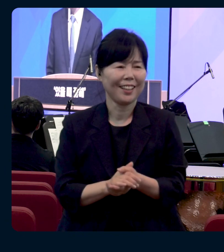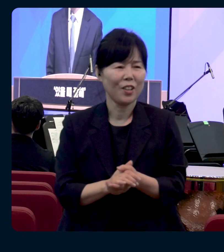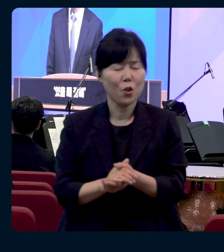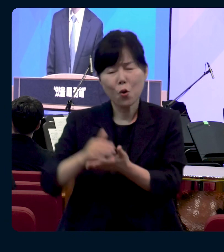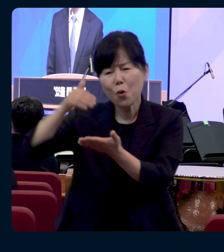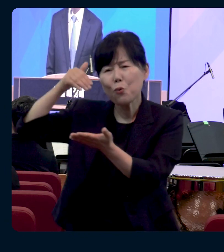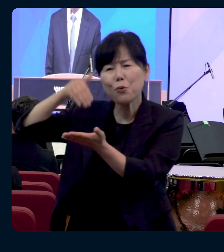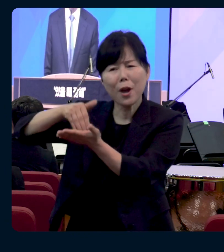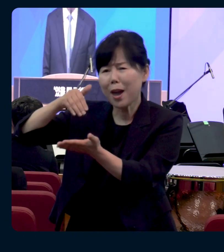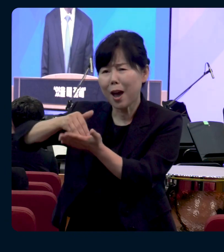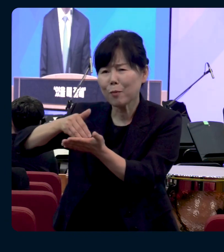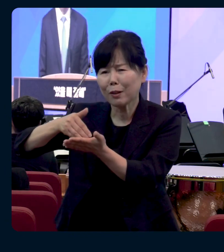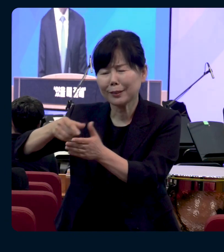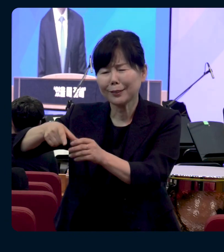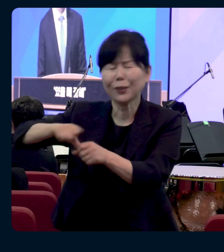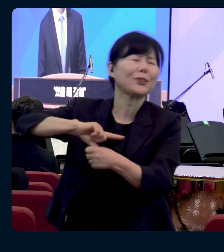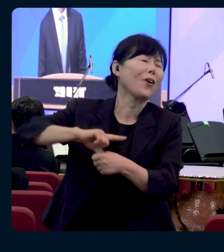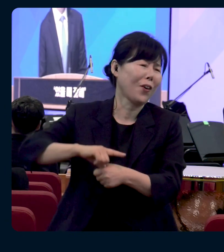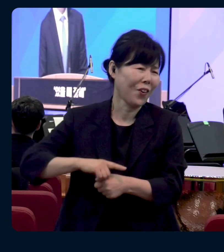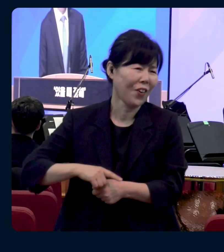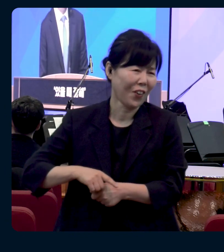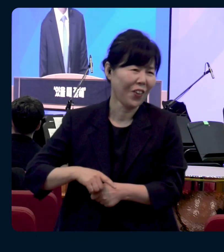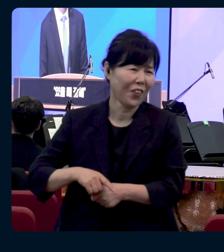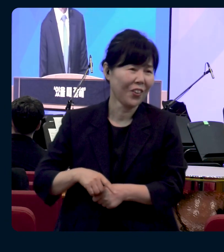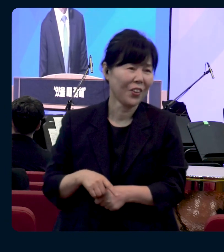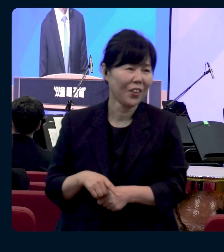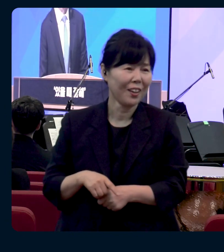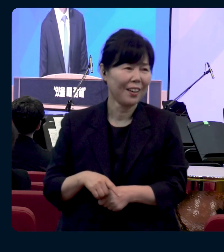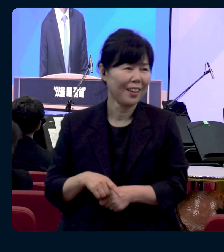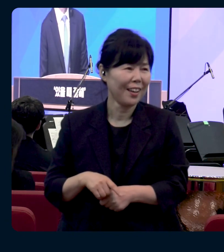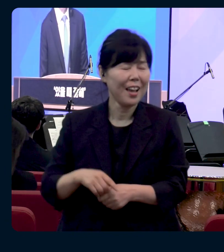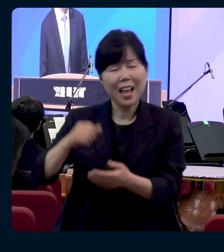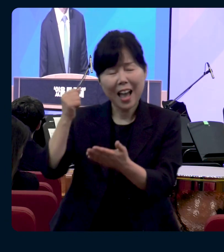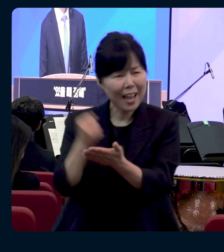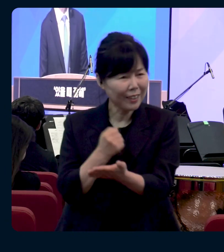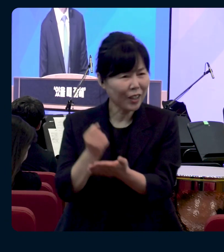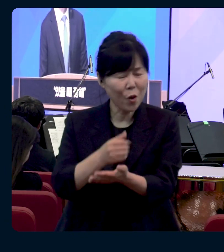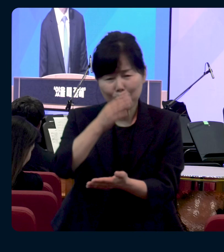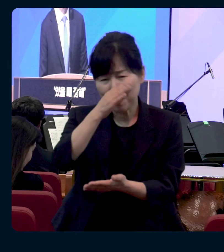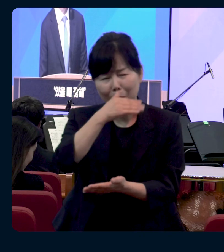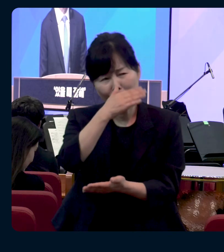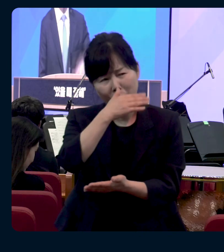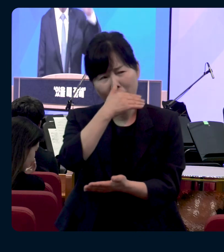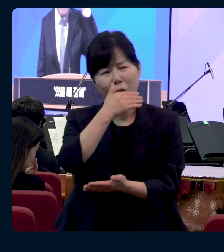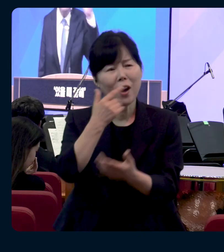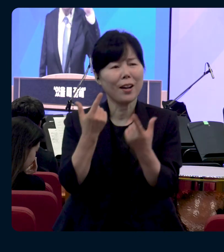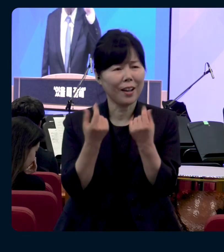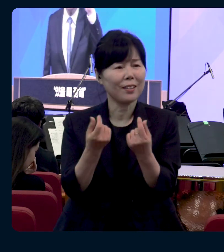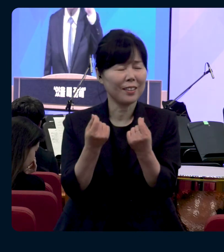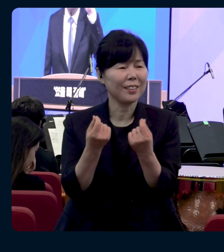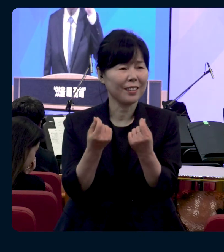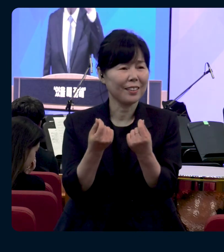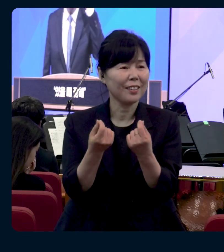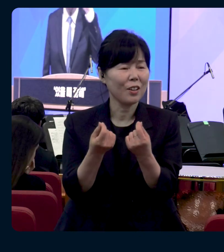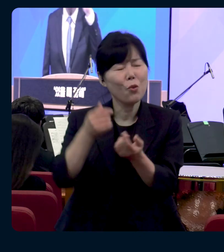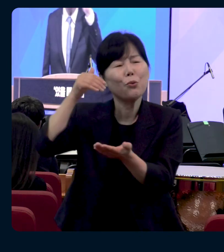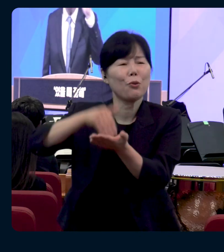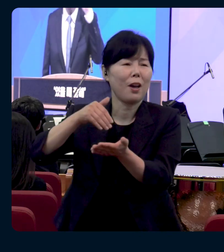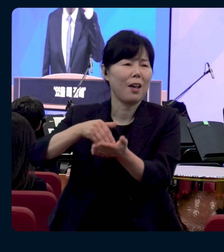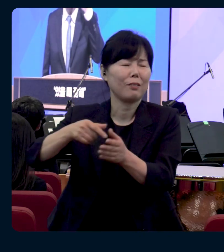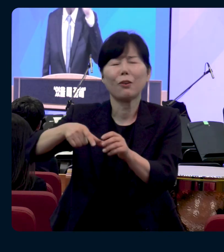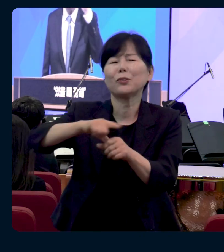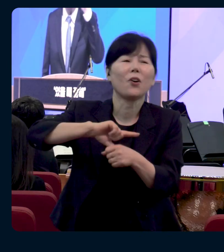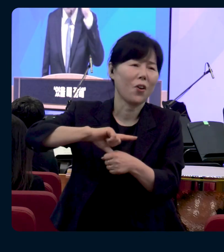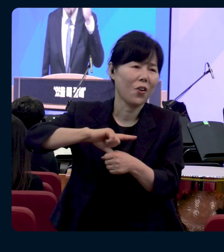후회하는 삶이 아닌 정말 안타까운 어떤 바보 같은 삶을 살지 않으려면 반드시 기억해야 될 너무